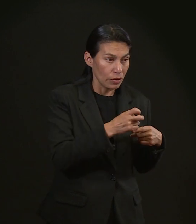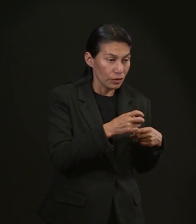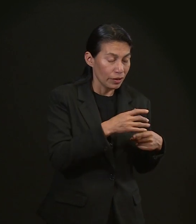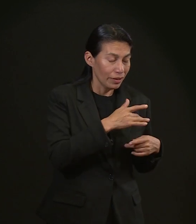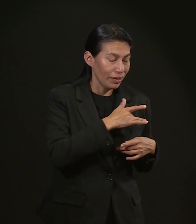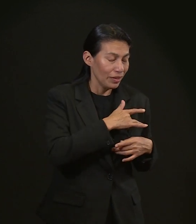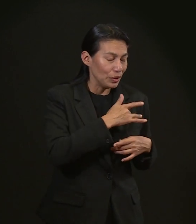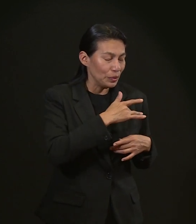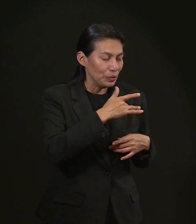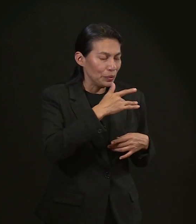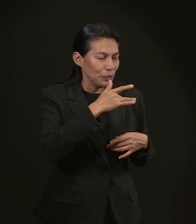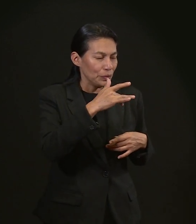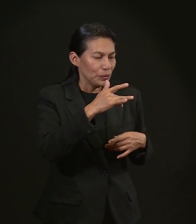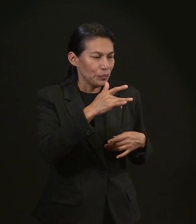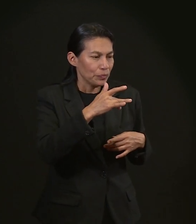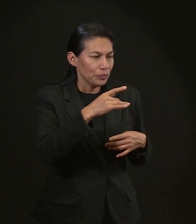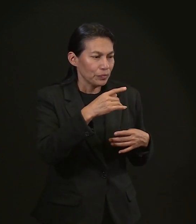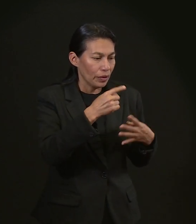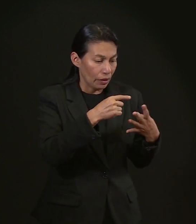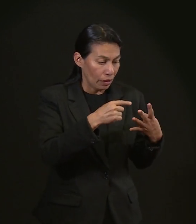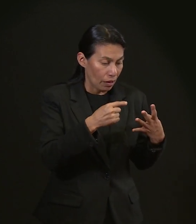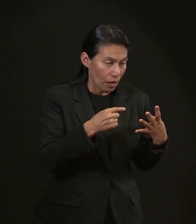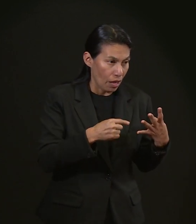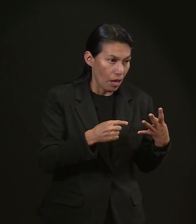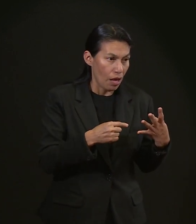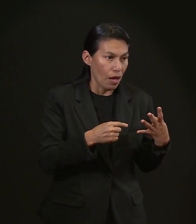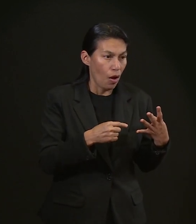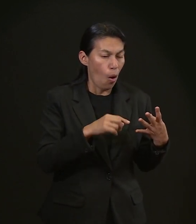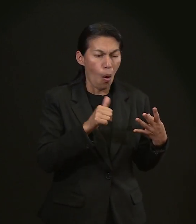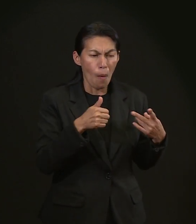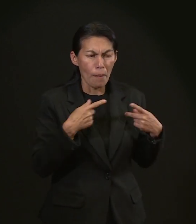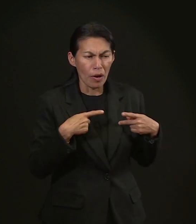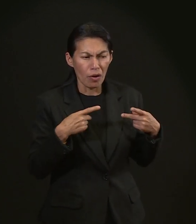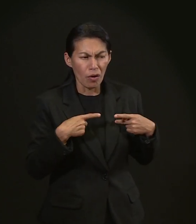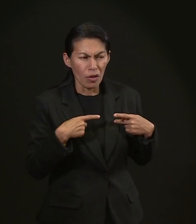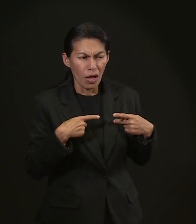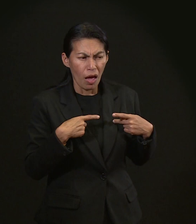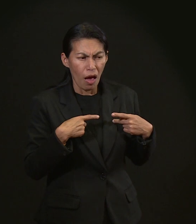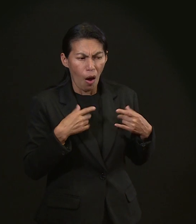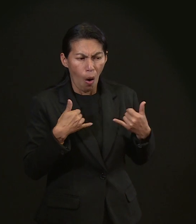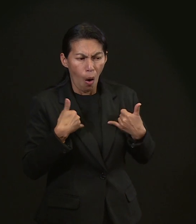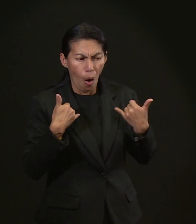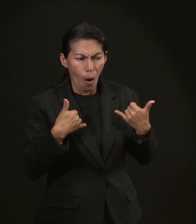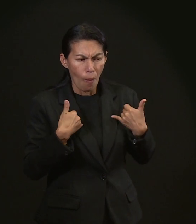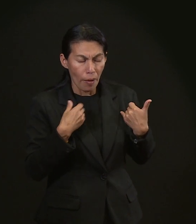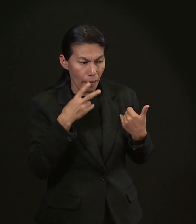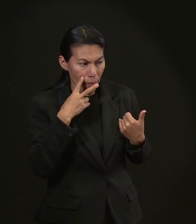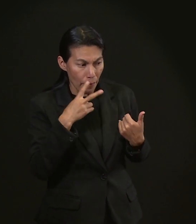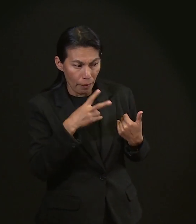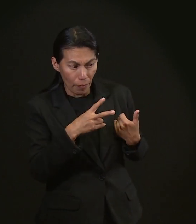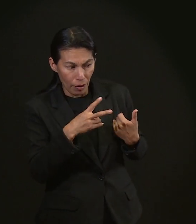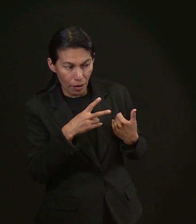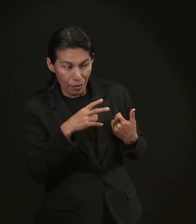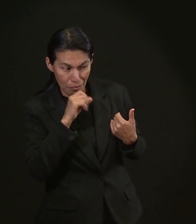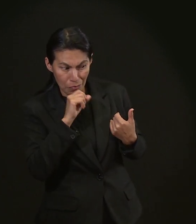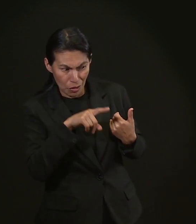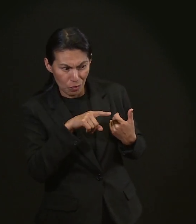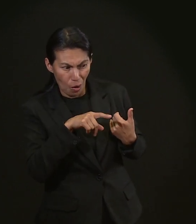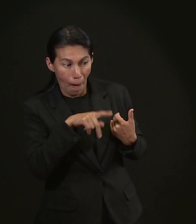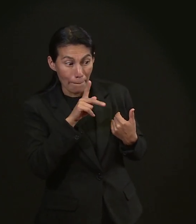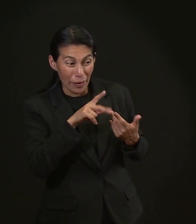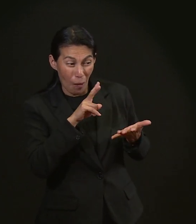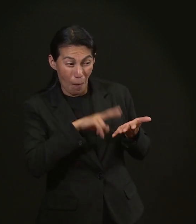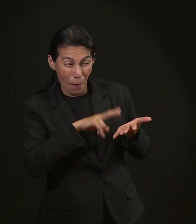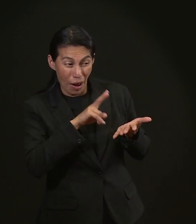son los que te van a hacer enamorar porque otras personas van a ver el mismo muchacho pero no van a ver los valores